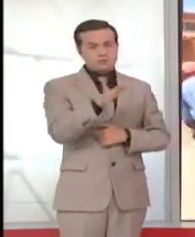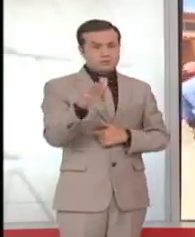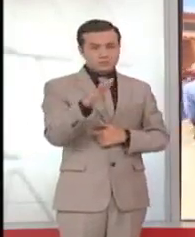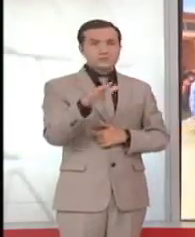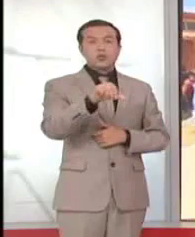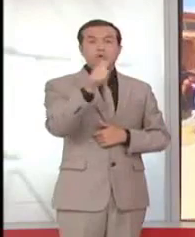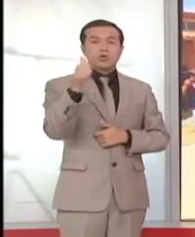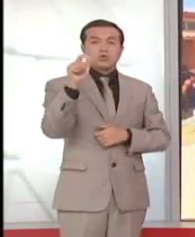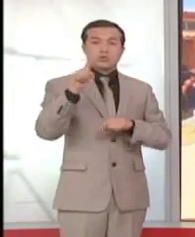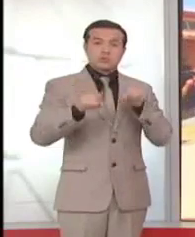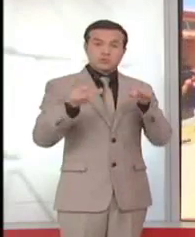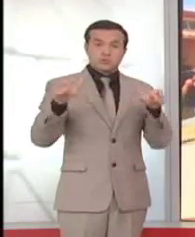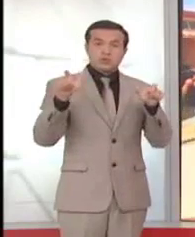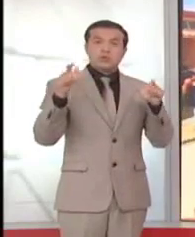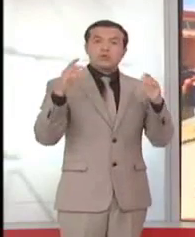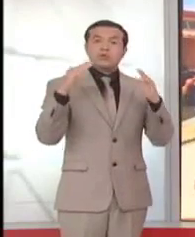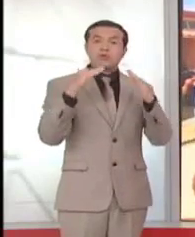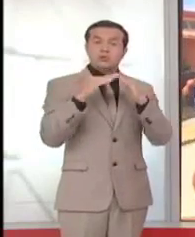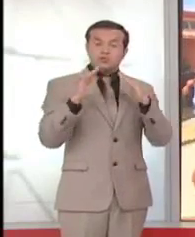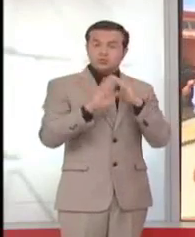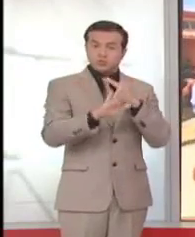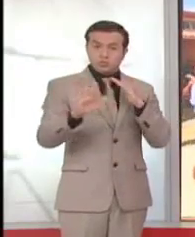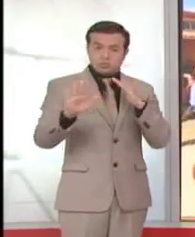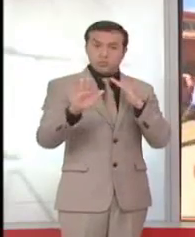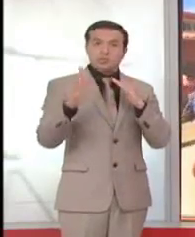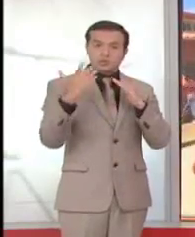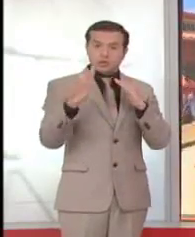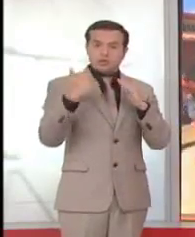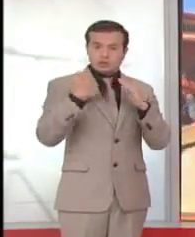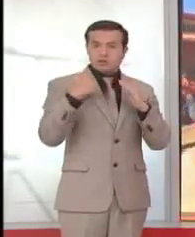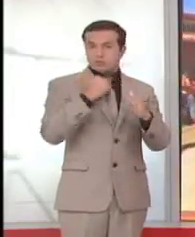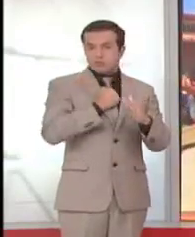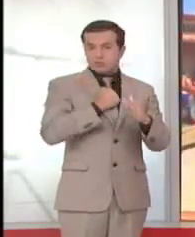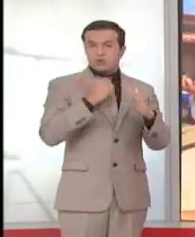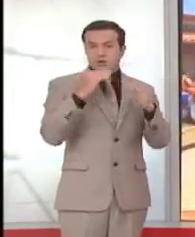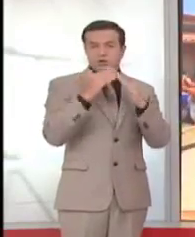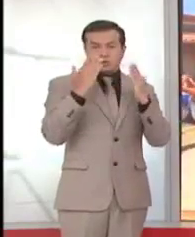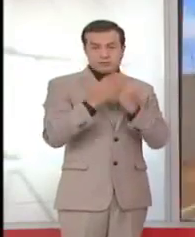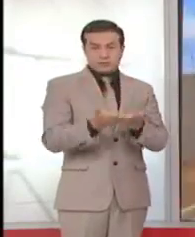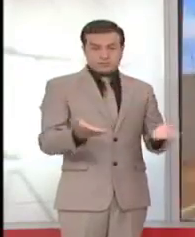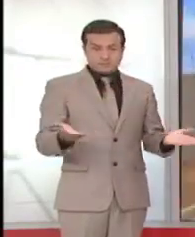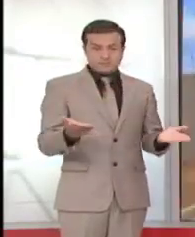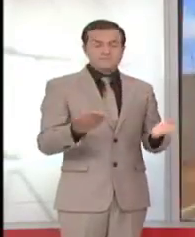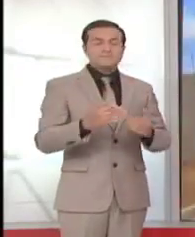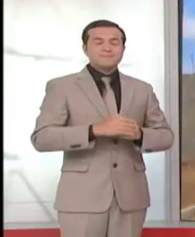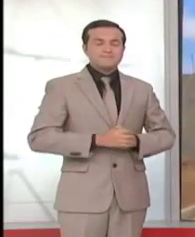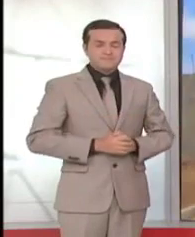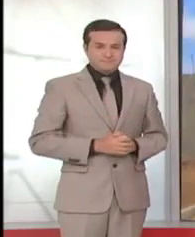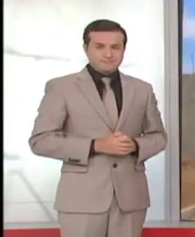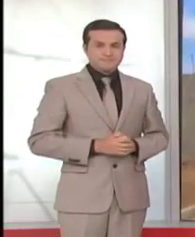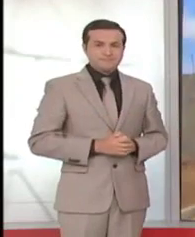son gente que sí tiene sus casas, sus bienes inmuebles. Maritza Castillo, Medios Públicos.